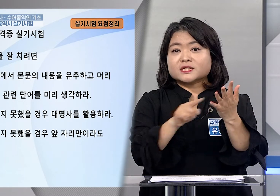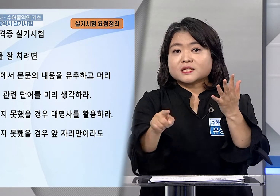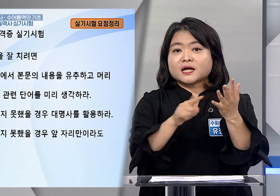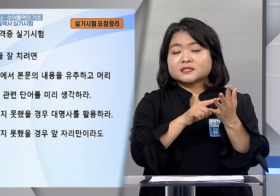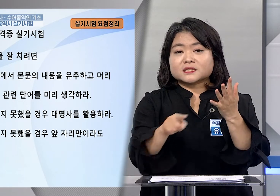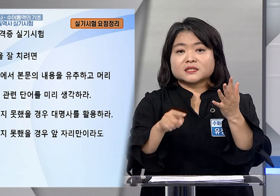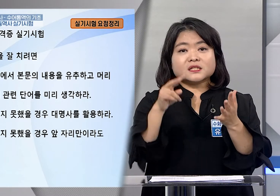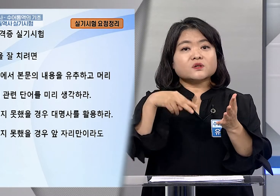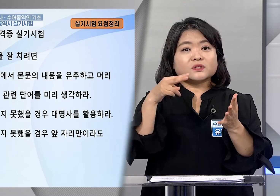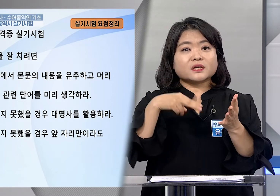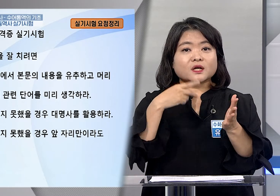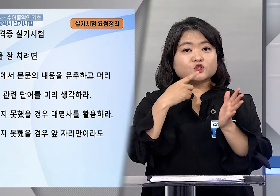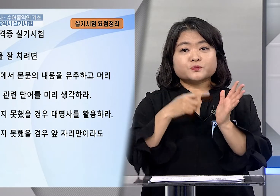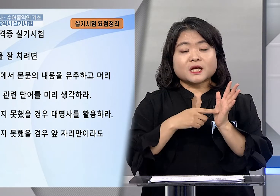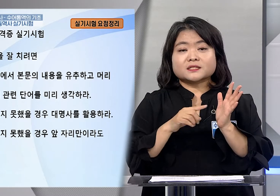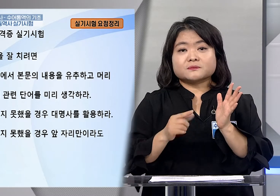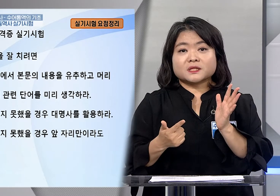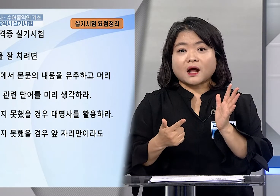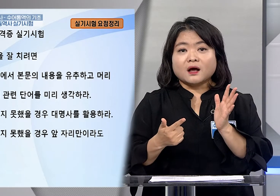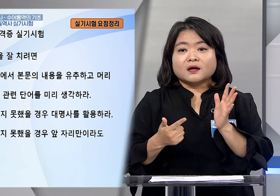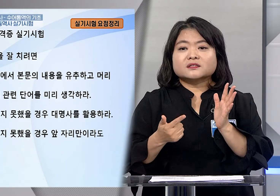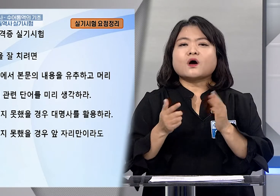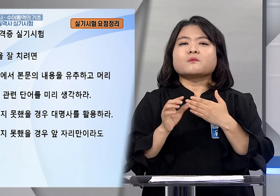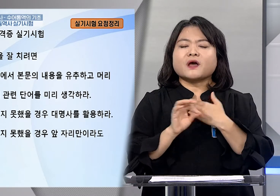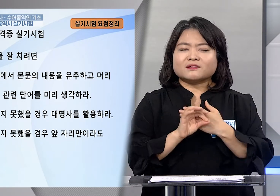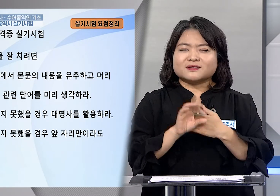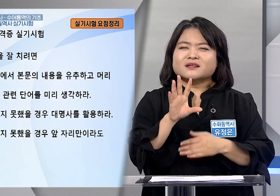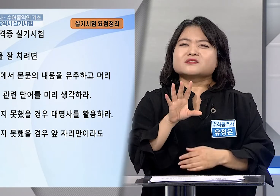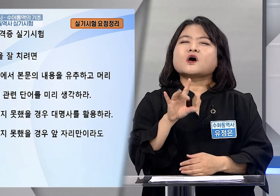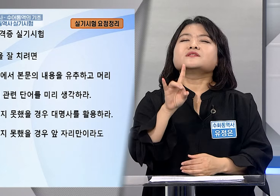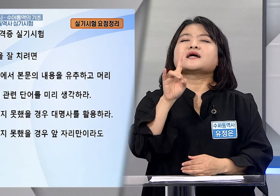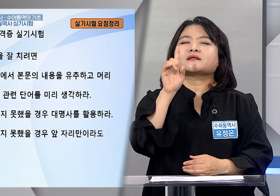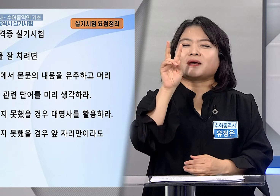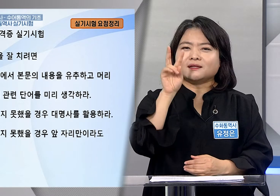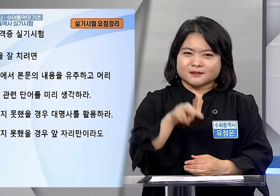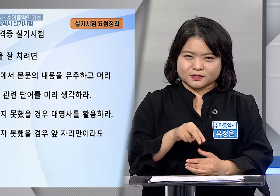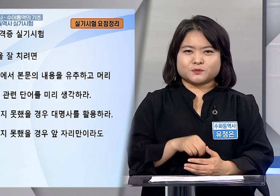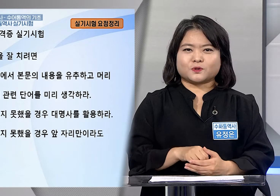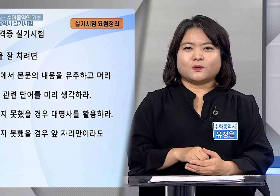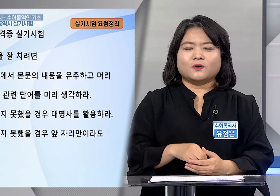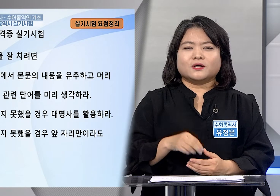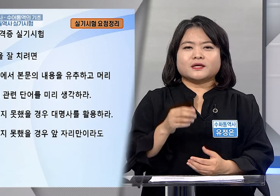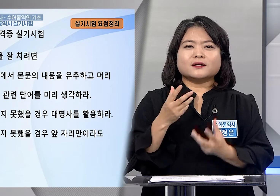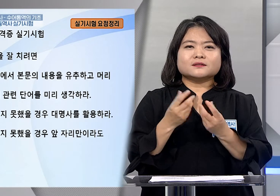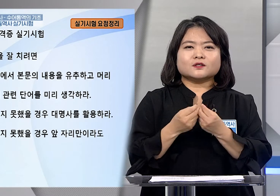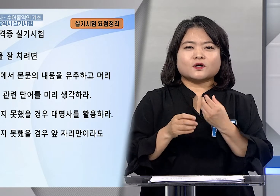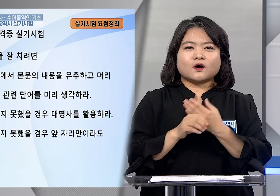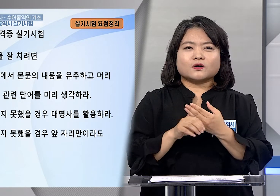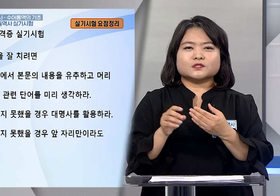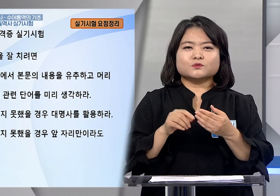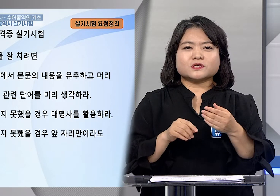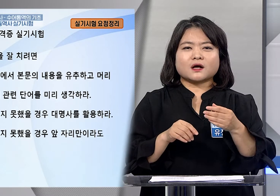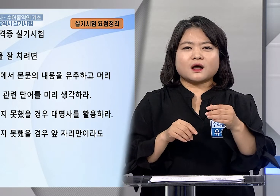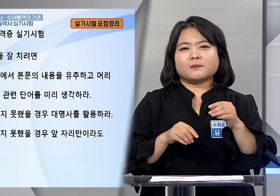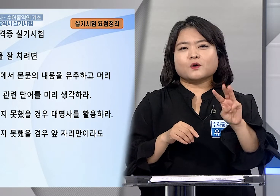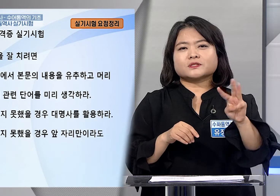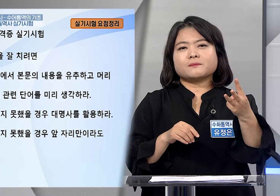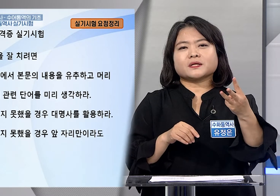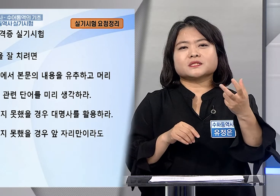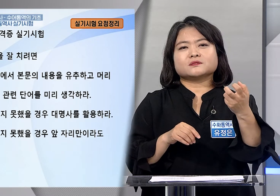뒷자리까지 읽어내기가 쉽지 않습니다. 그러면 첫 자리만 읽으십시오. 예를 들어서 지문자가 뭐 376